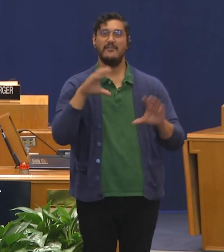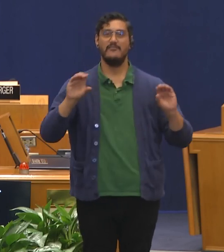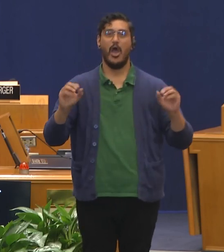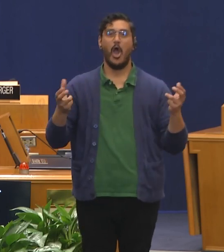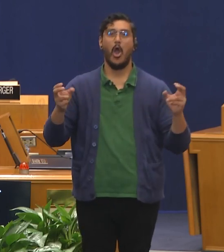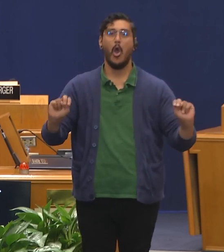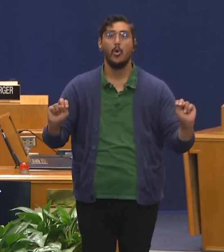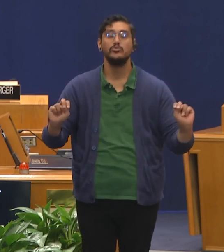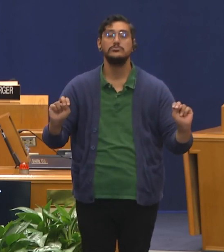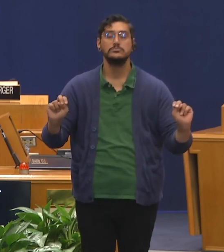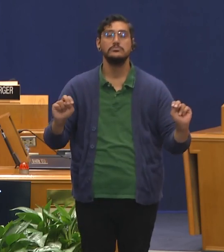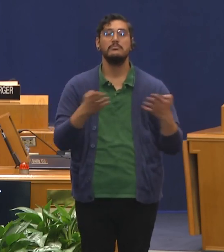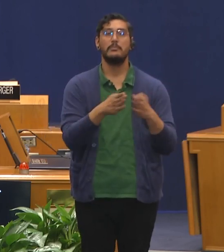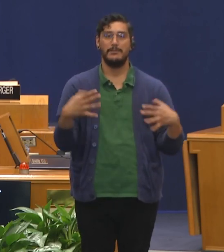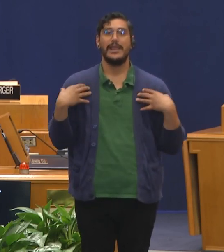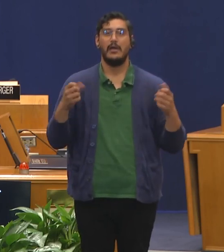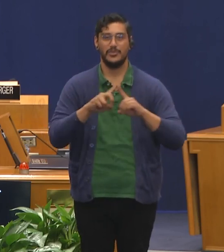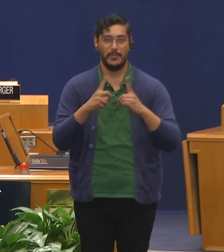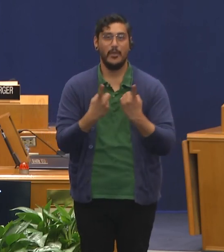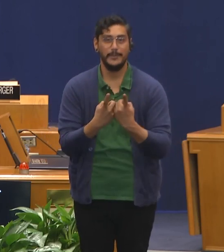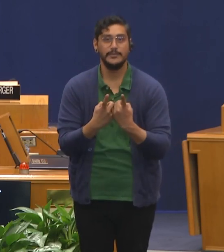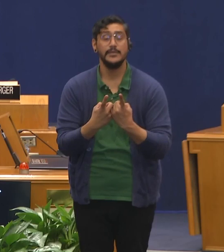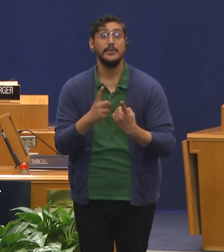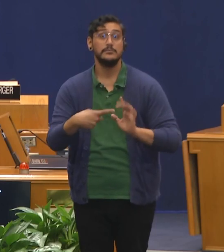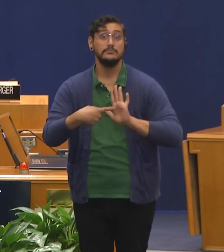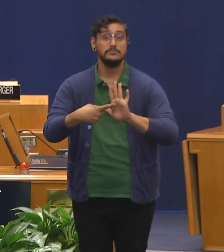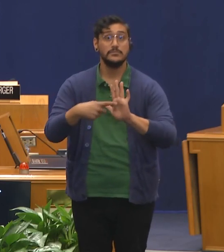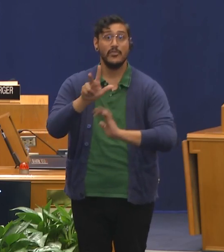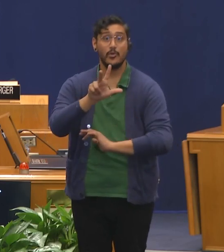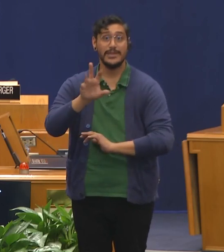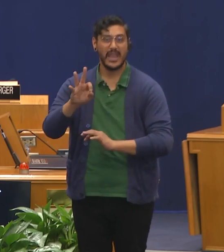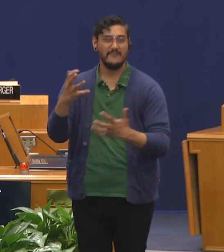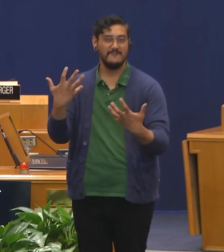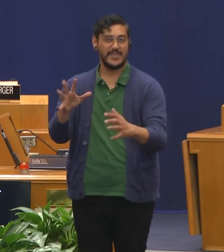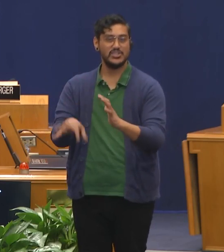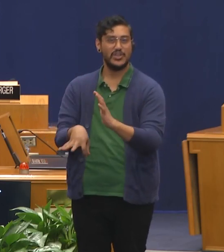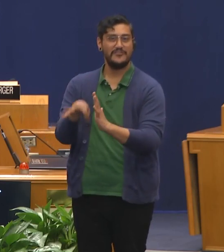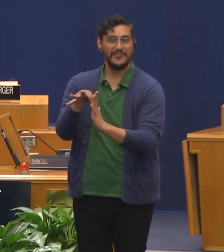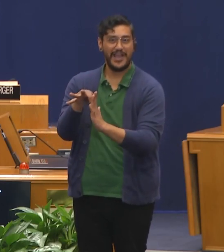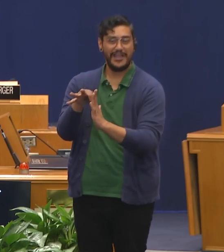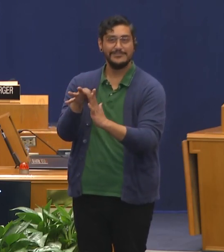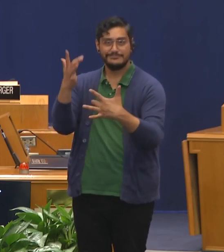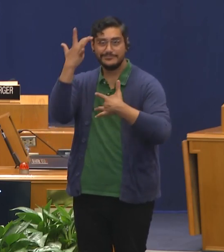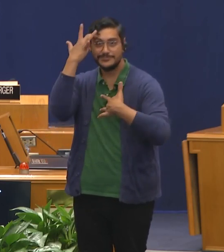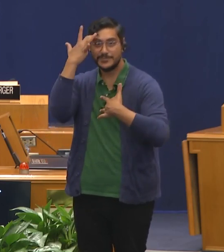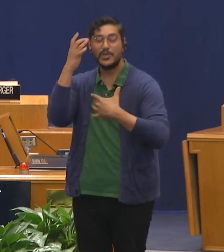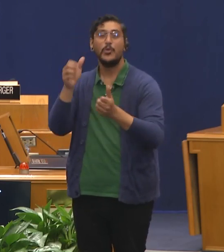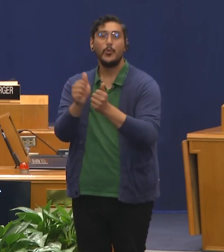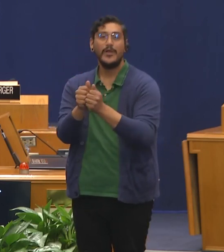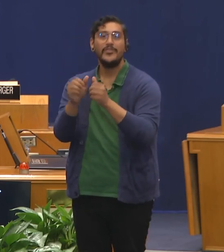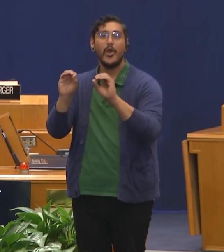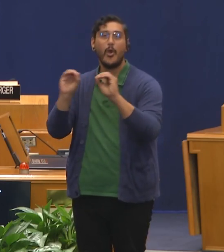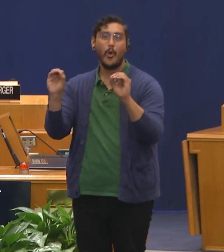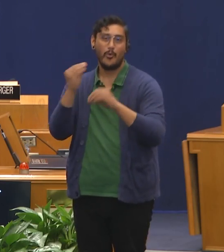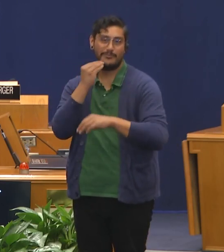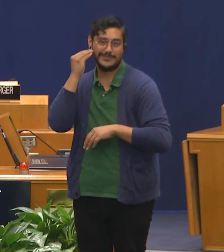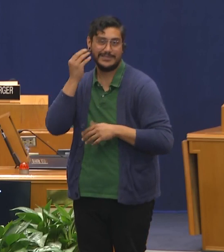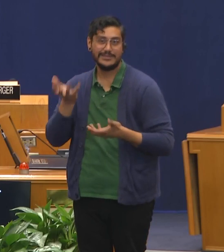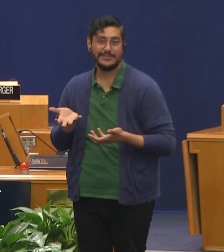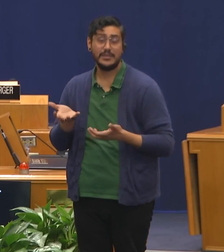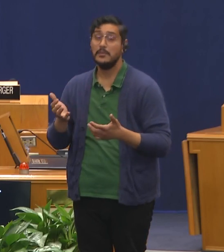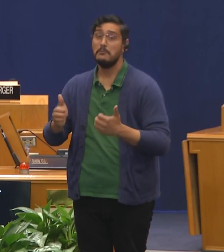independientes. Estamos reportando 39 casos confirmados entre personas sin hogar. La mayoría no